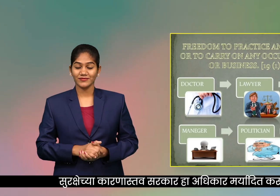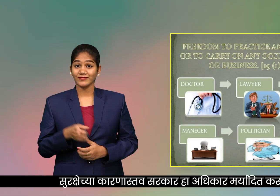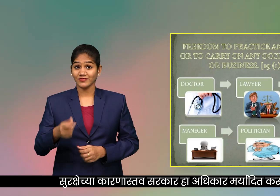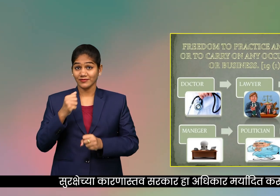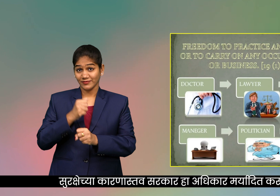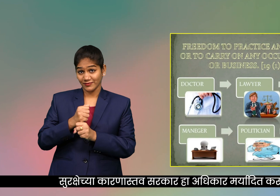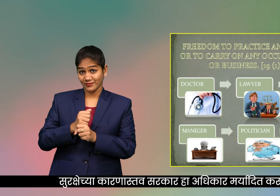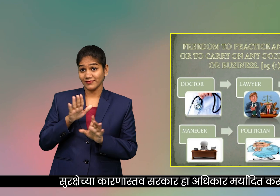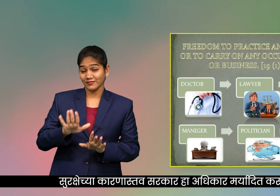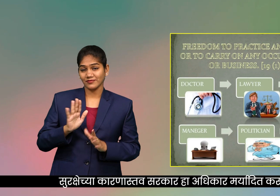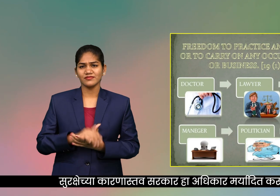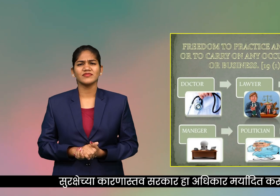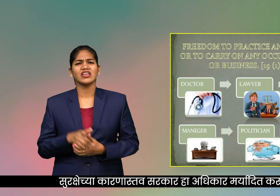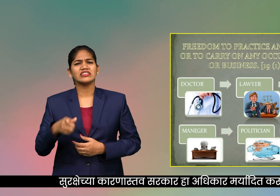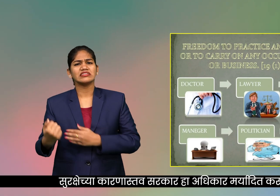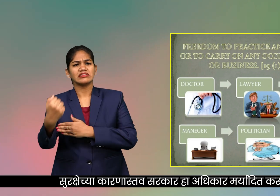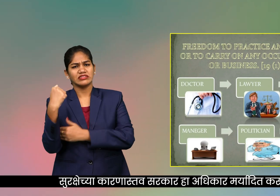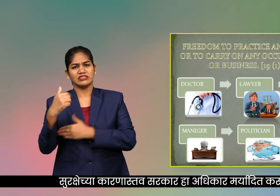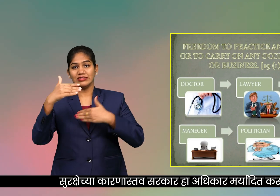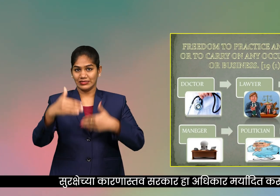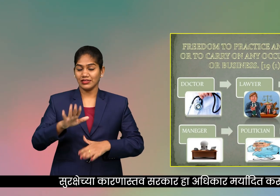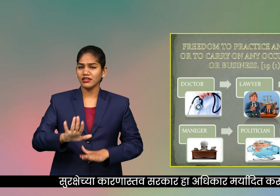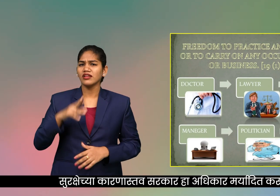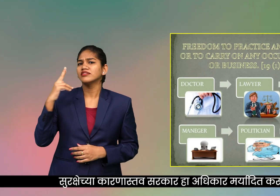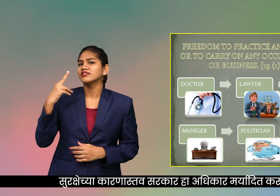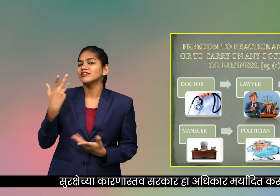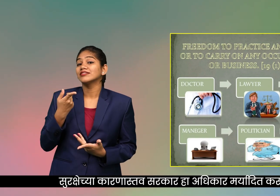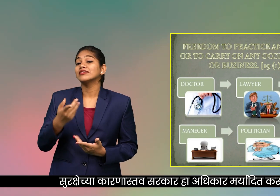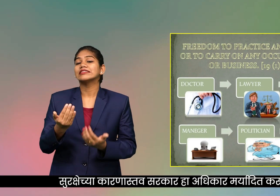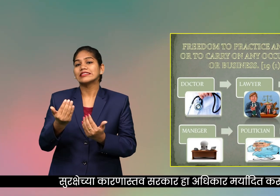सुरक्षेच्या कारणास्तव सरकार हा अधिकार मर्यादित करू शकते.